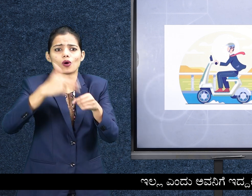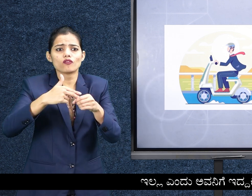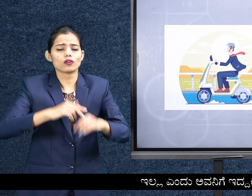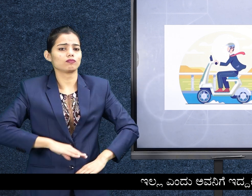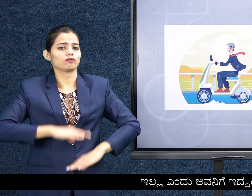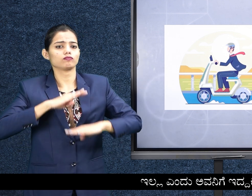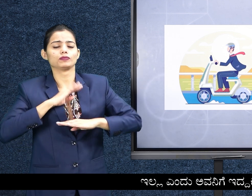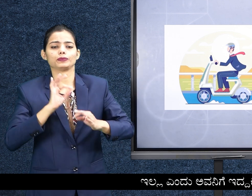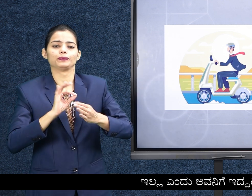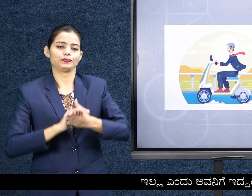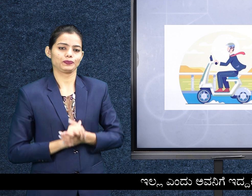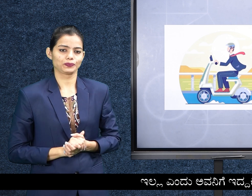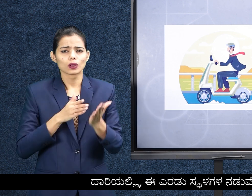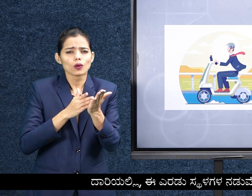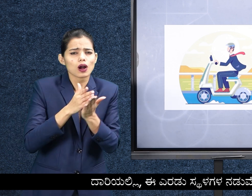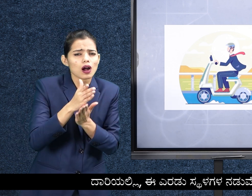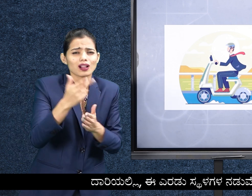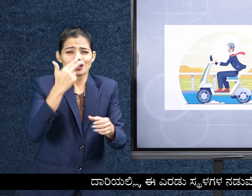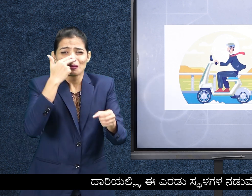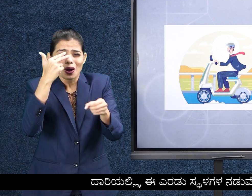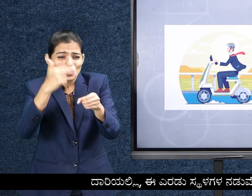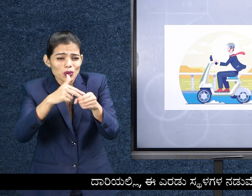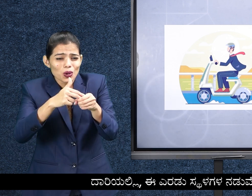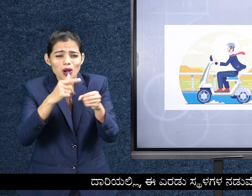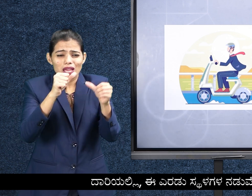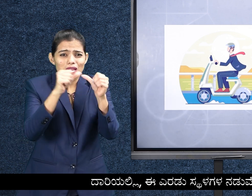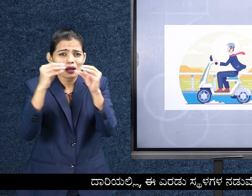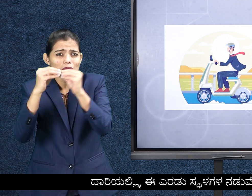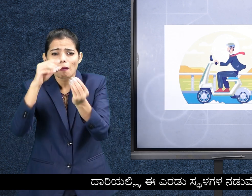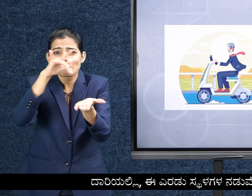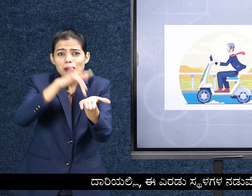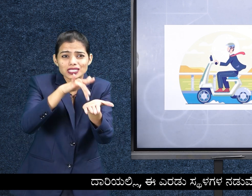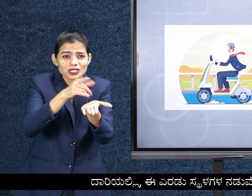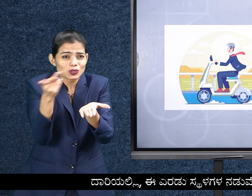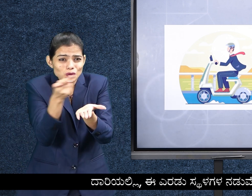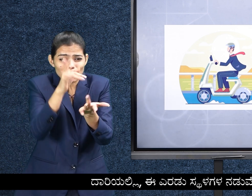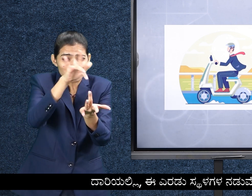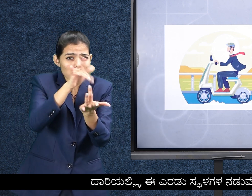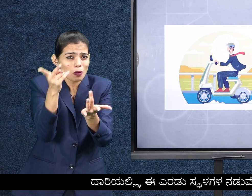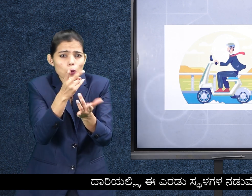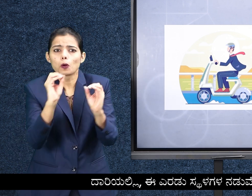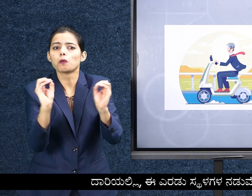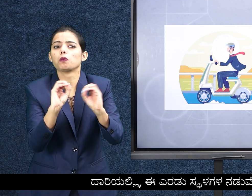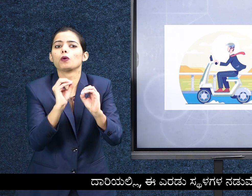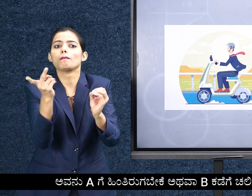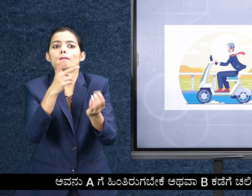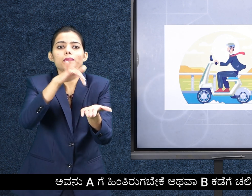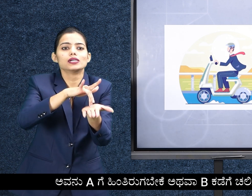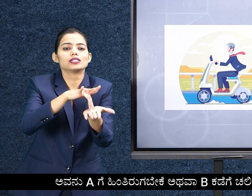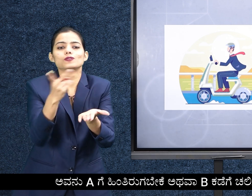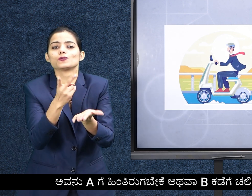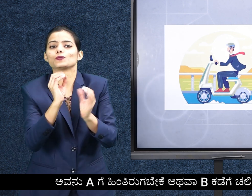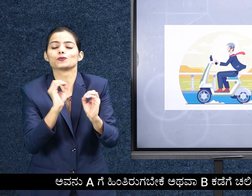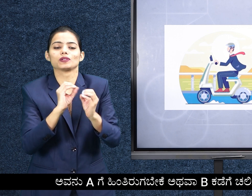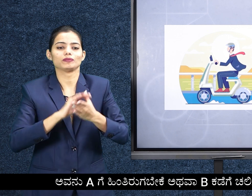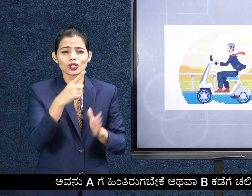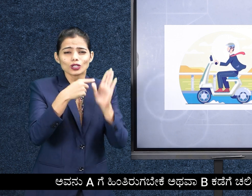ಇದ್ದಕ್ಕಿದ್ದಂತೆ ಅರಿವಾಗುತ್ತದೆ. ದಾರಿಯಲ್ಲಿ ಈ ಎರಡು ಸ್ಥಳಗಳ ನಡುವೆ ಯಾವುದೇ ಪೆಟ್ರೋಲ್ ಬಂಕ್ ಇಲ್ಲ. ಅವನು ಎಗೆ